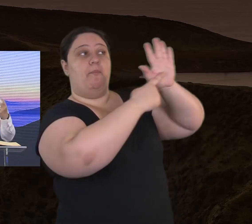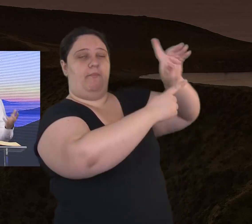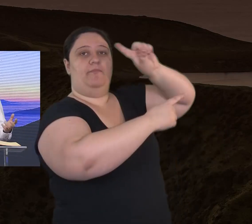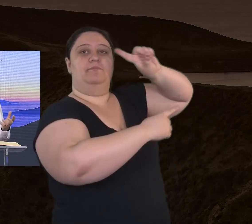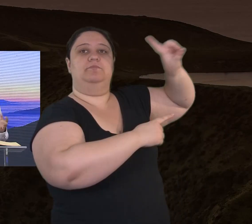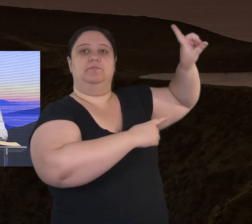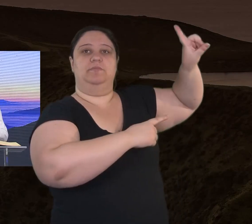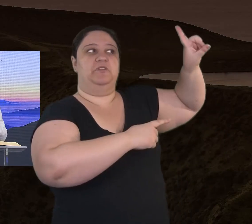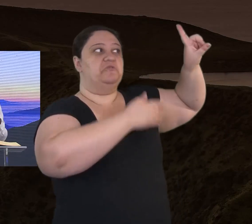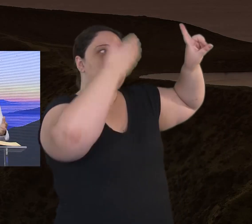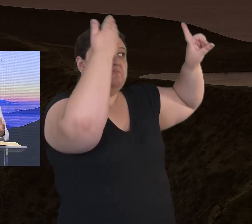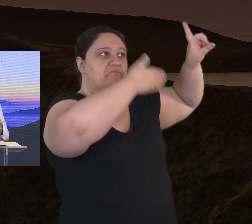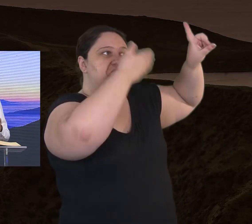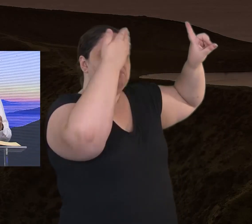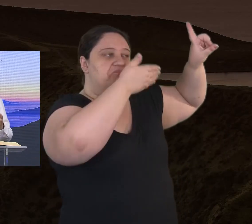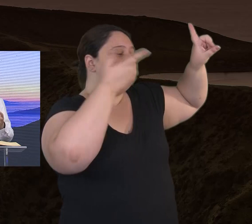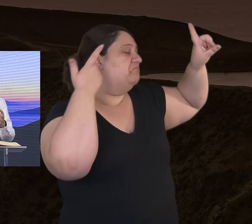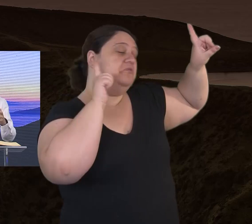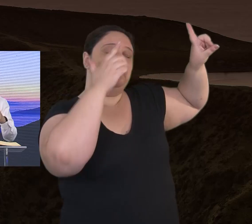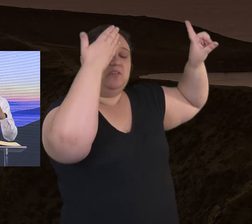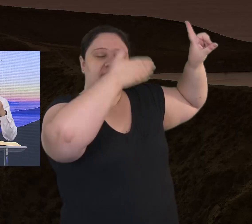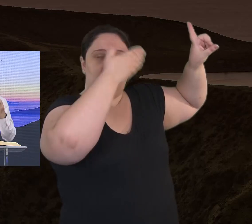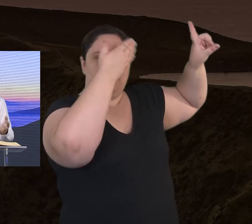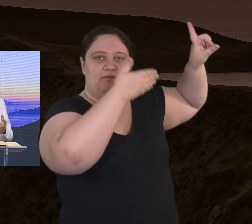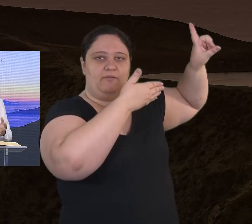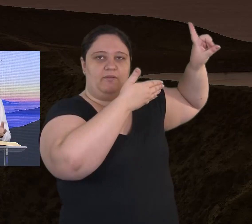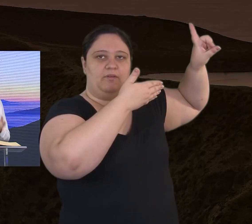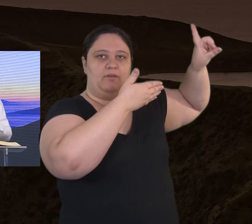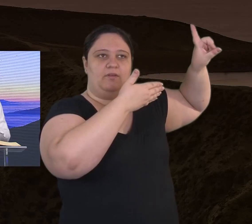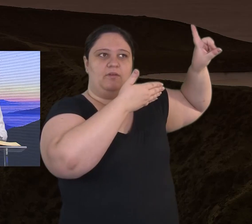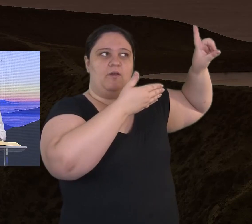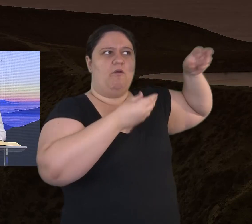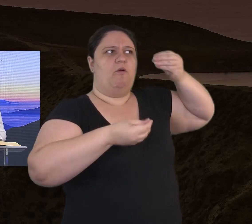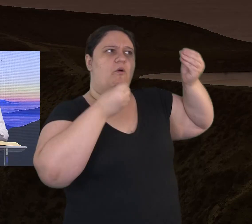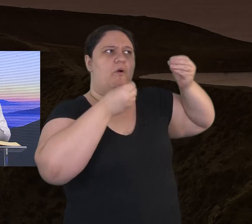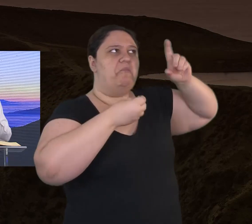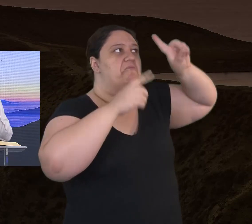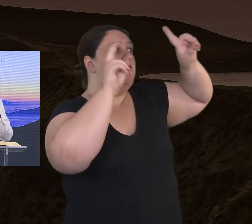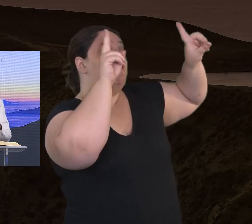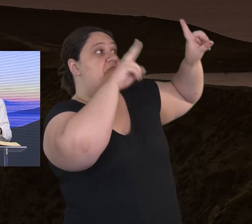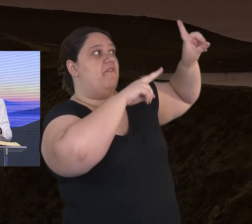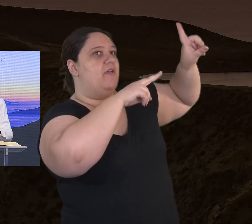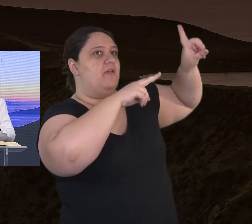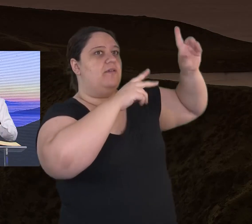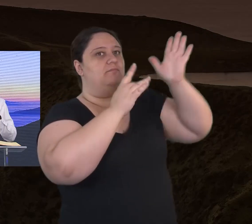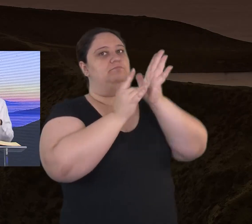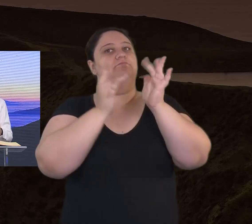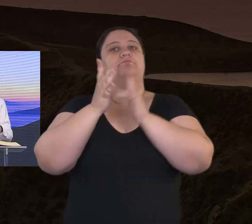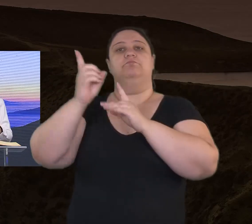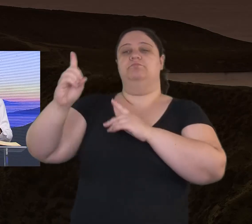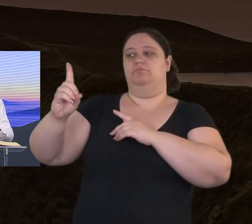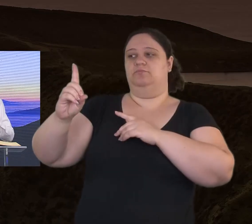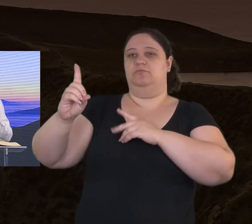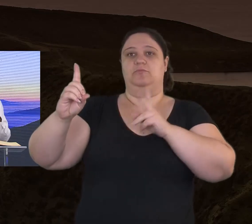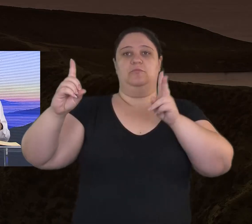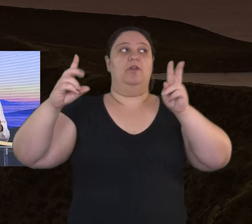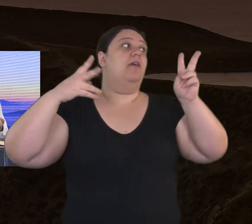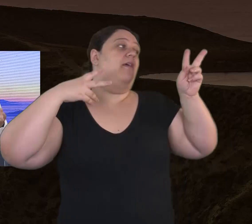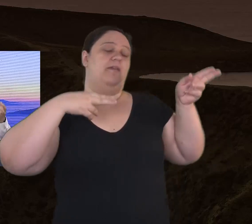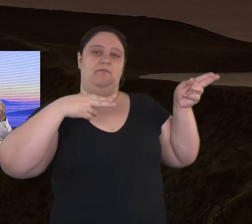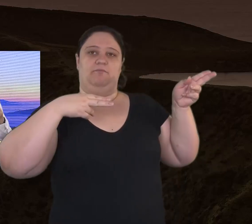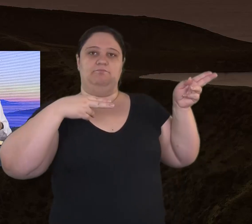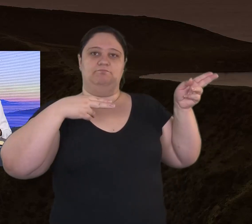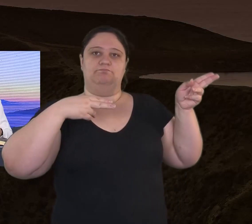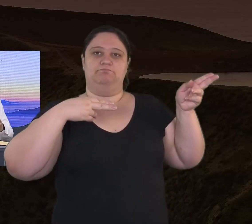é invisível, ele não tem imagem. A imagem dele é o próprio Filho. Então, o Filho, Cristo, é a